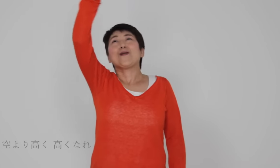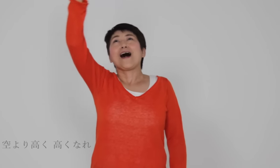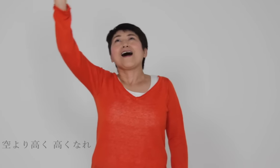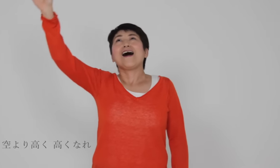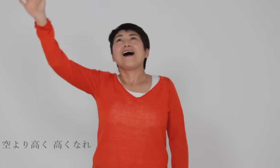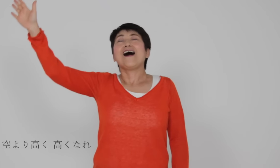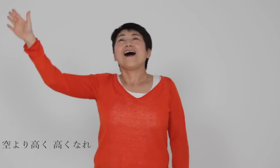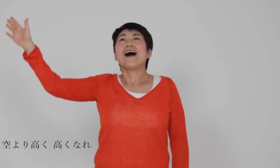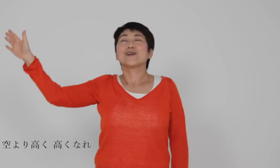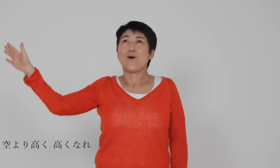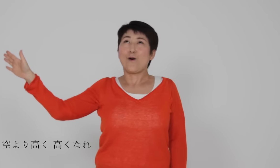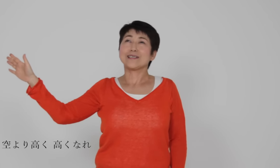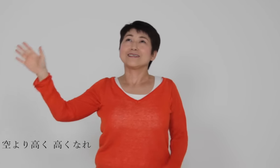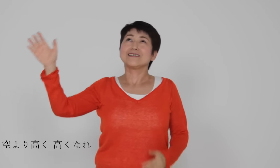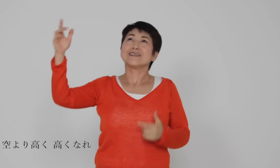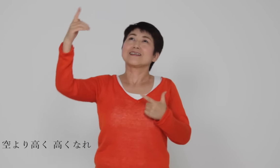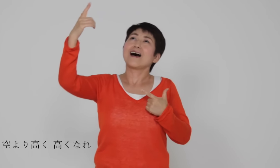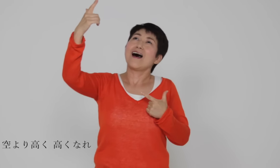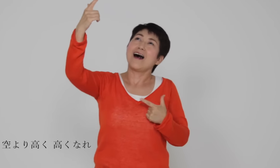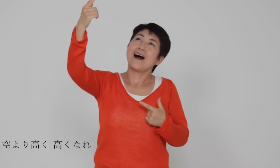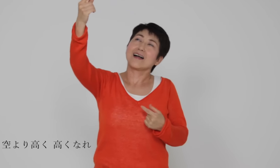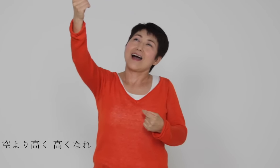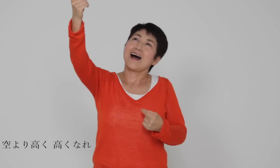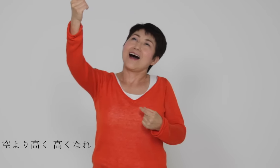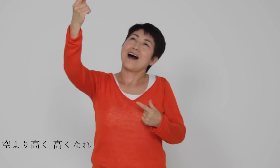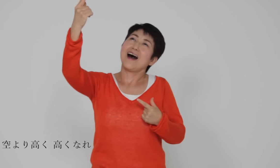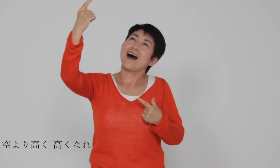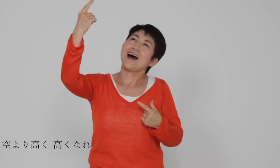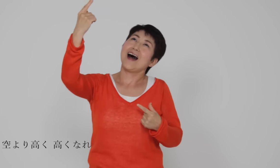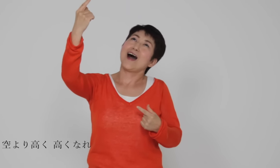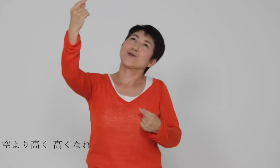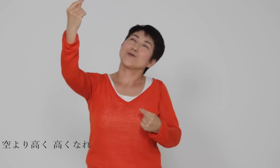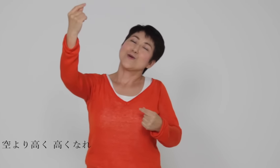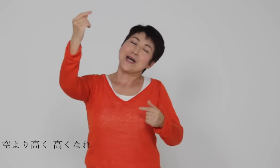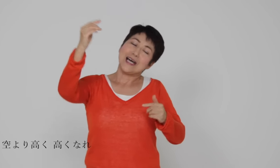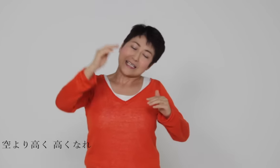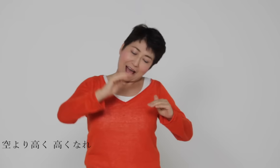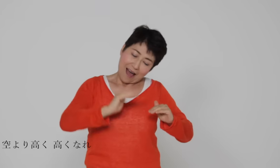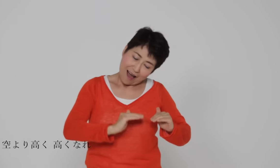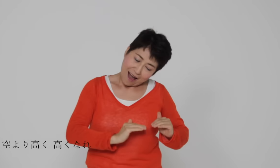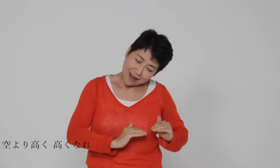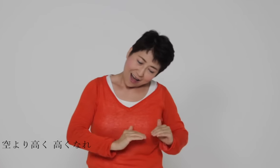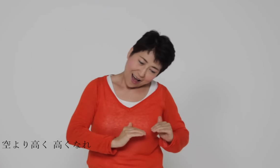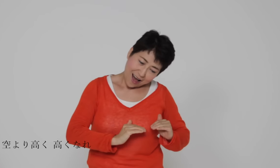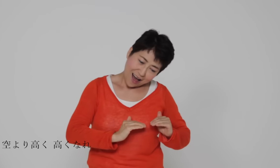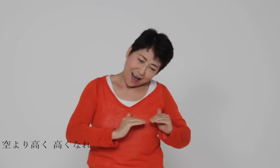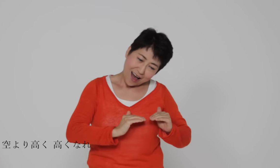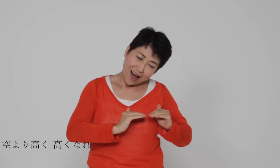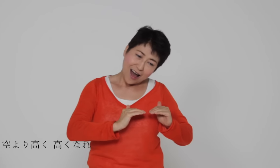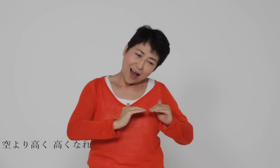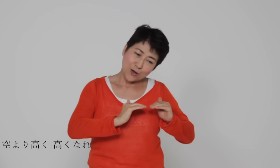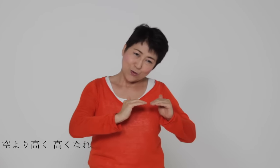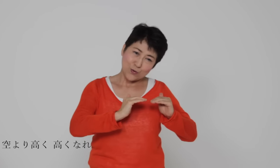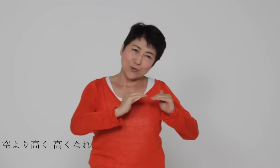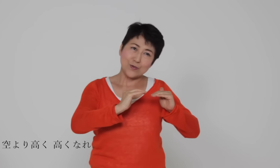空より高く高く